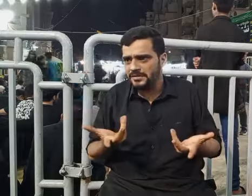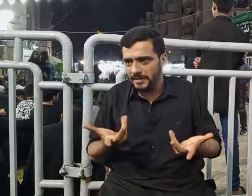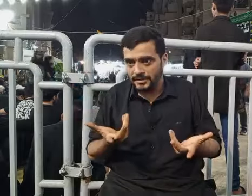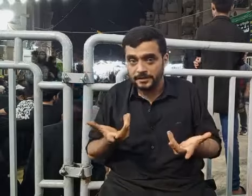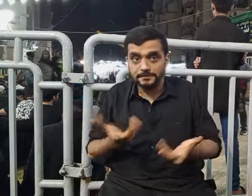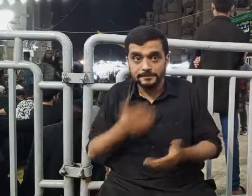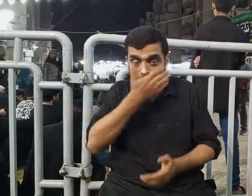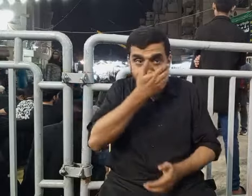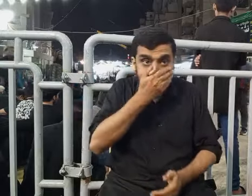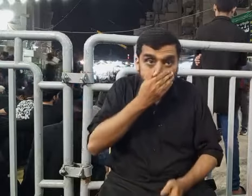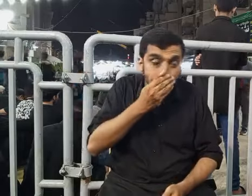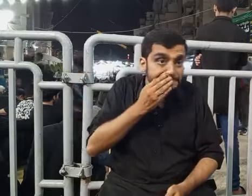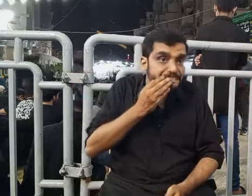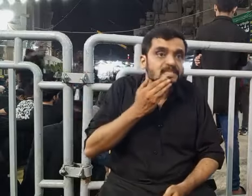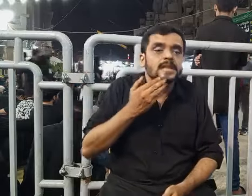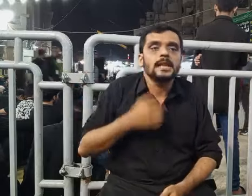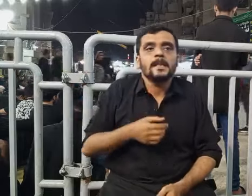قاسم جڑا ہوا ہے ذکر امام حسین حسین کے ساتھ۔